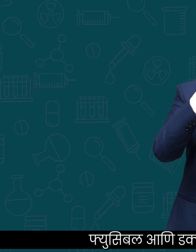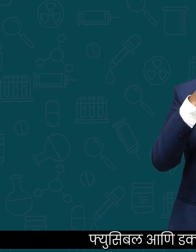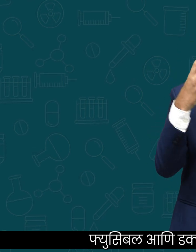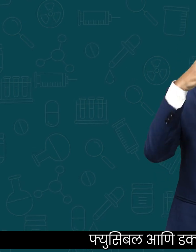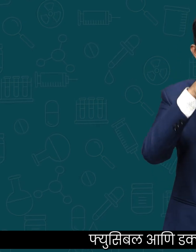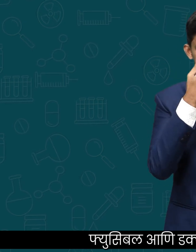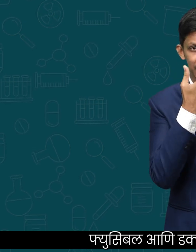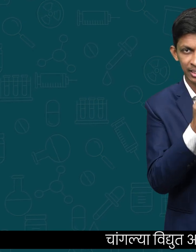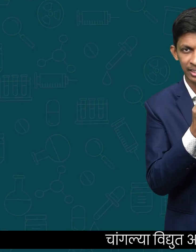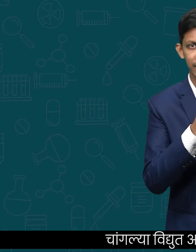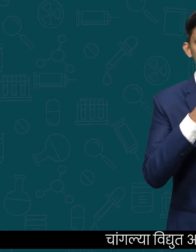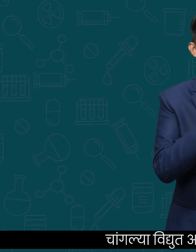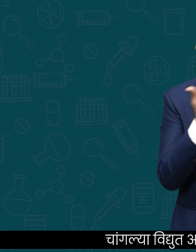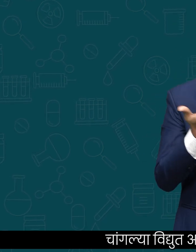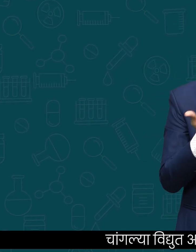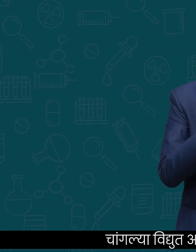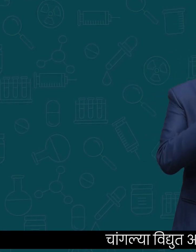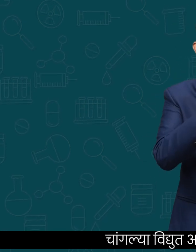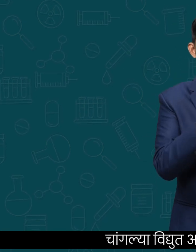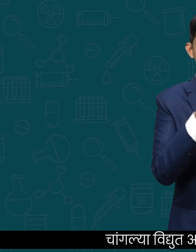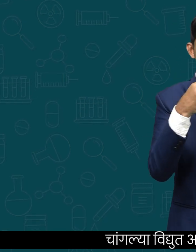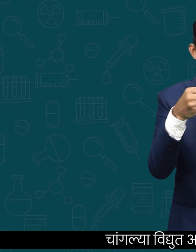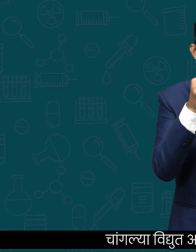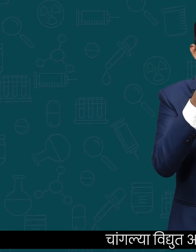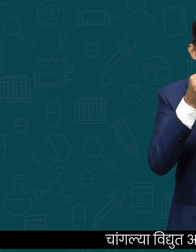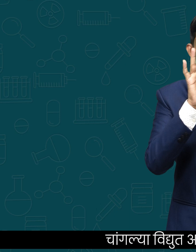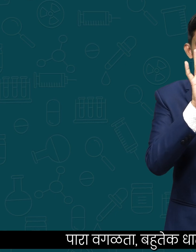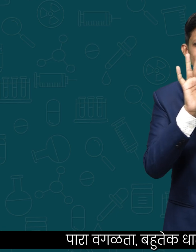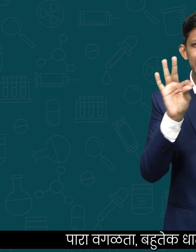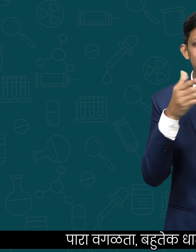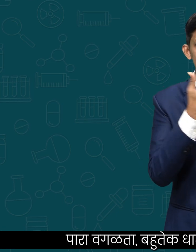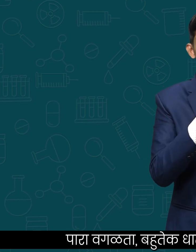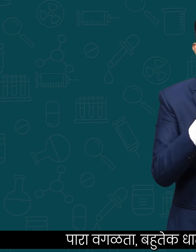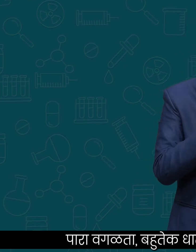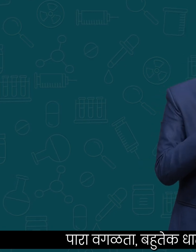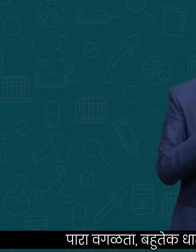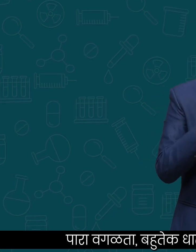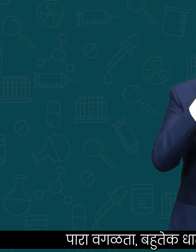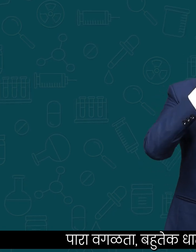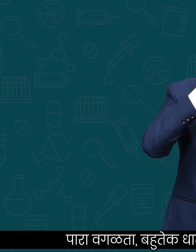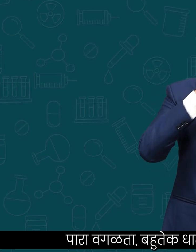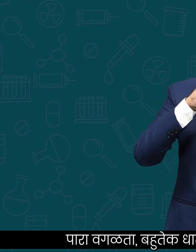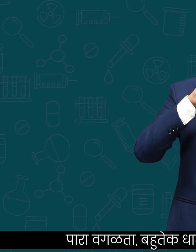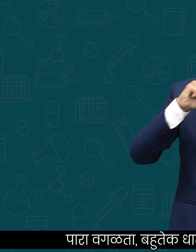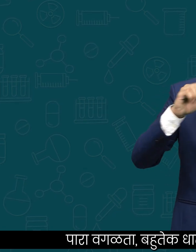काढता येतात. चांगल्या विद्युत आणि थर्मल चालकता असतात. पारा वगळता बहुतेक धातू खोलीच्या तापमानावर घन